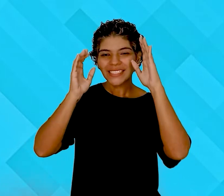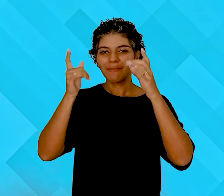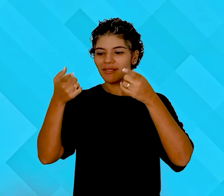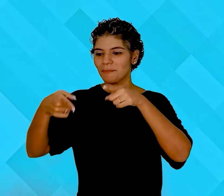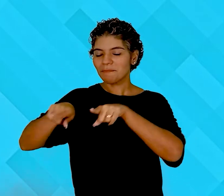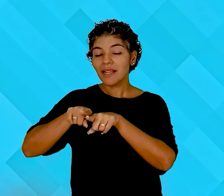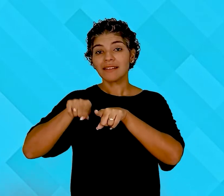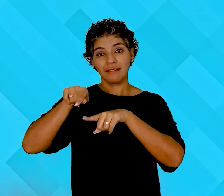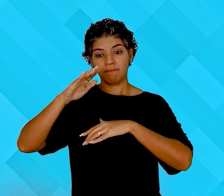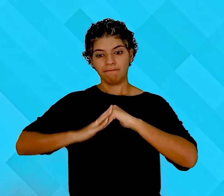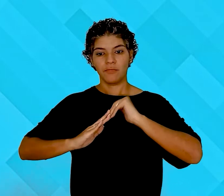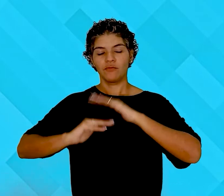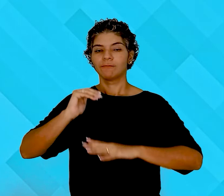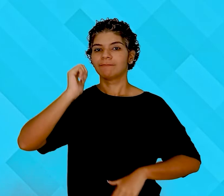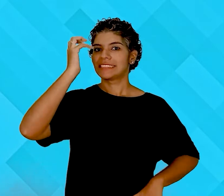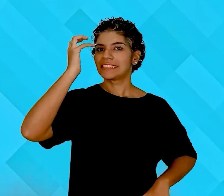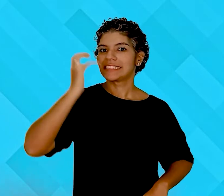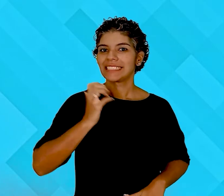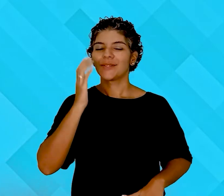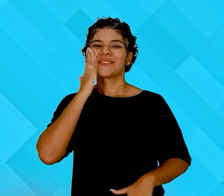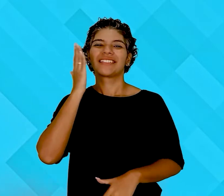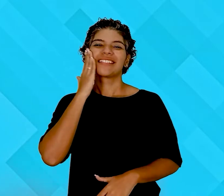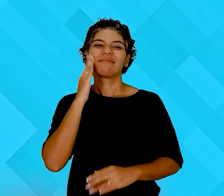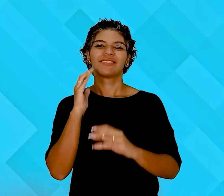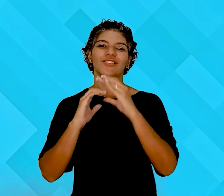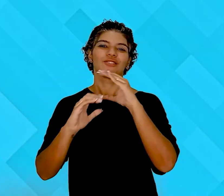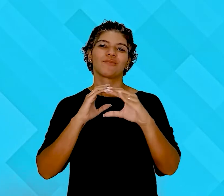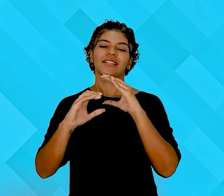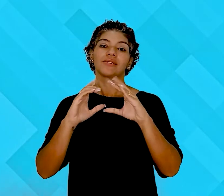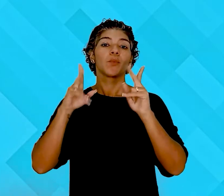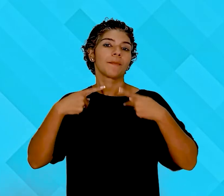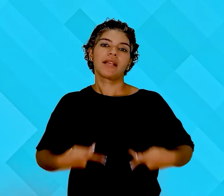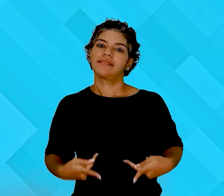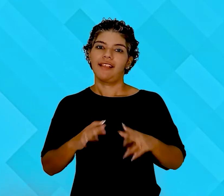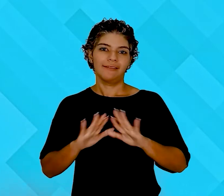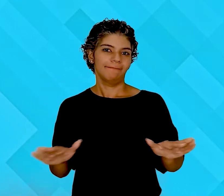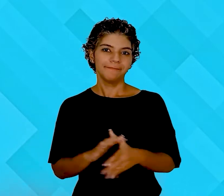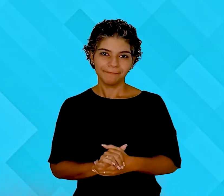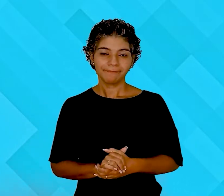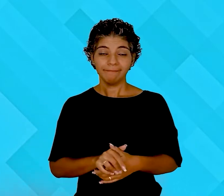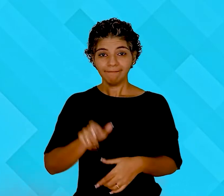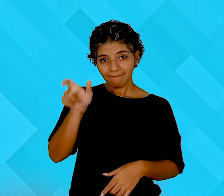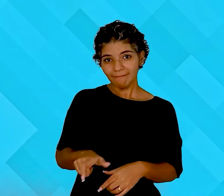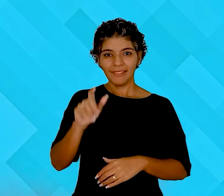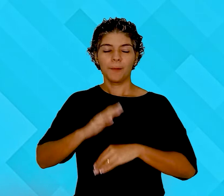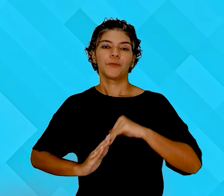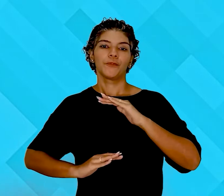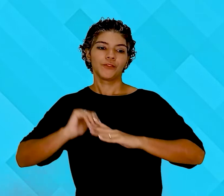enxergando as necessidades e as demandas de quem está do outro lado, e não tratando a outra pessoa simplesmente como uma cifra.